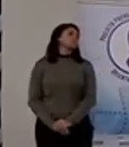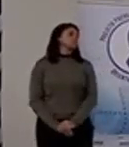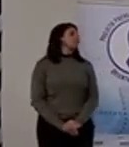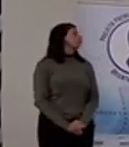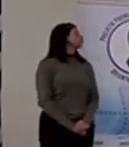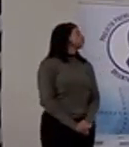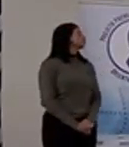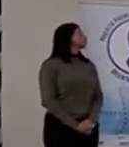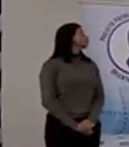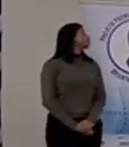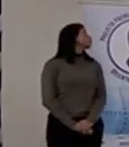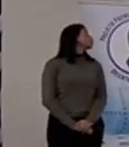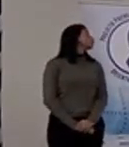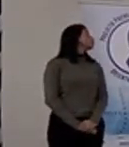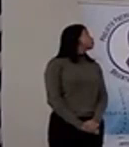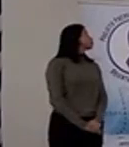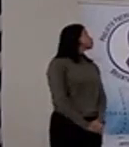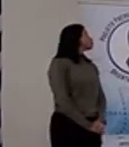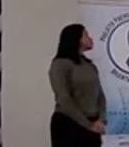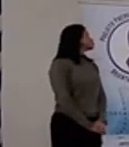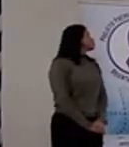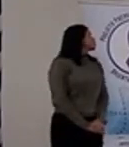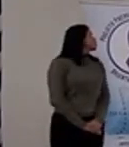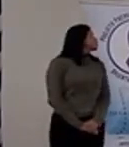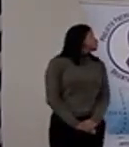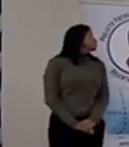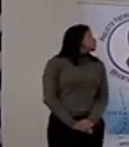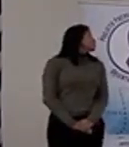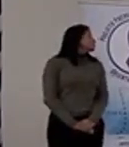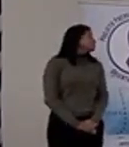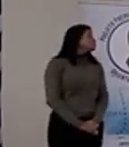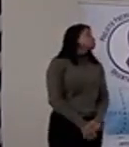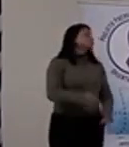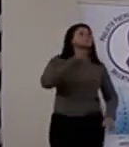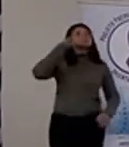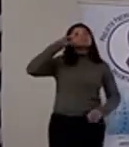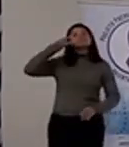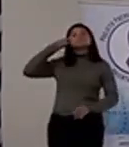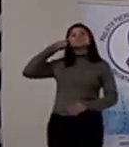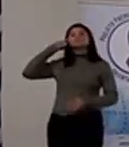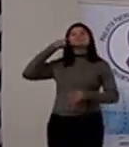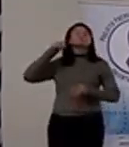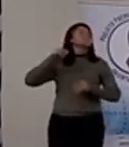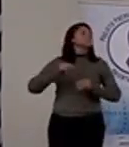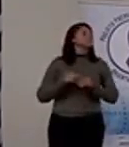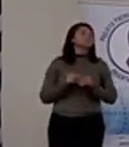Essa vocês deveriam saber, essa daqui. Síndrome de Down. Síndrome de Down. Síndrome de Down é uma doença rara?